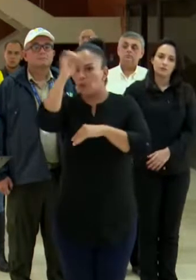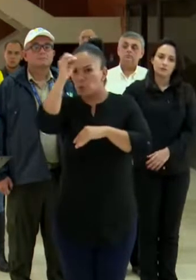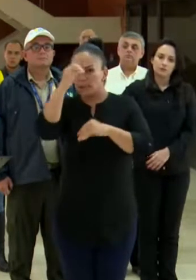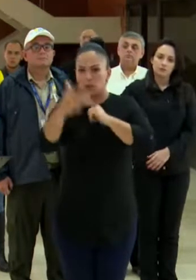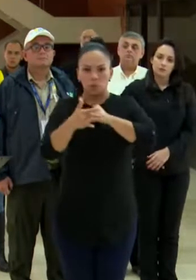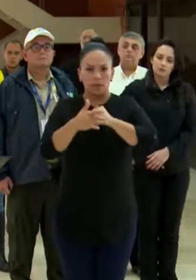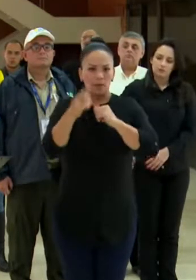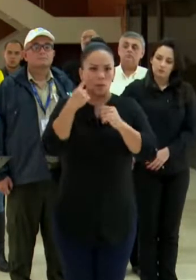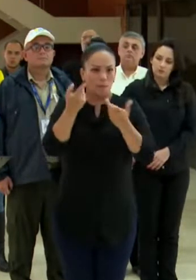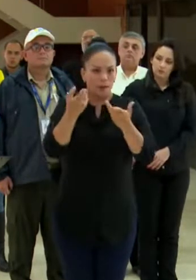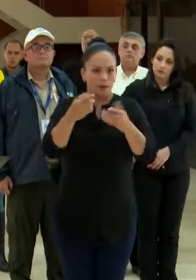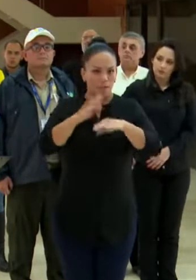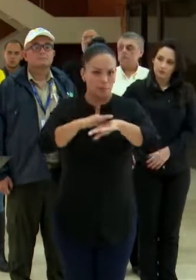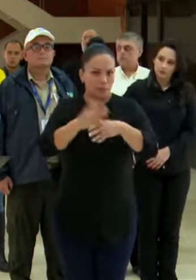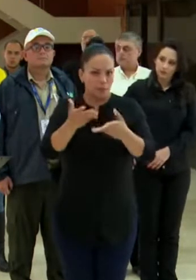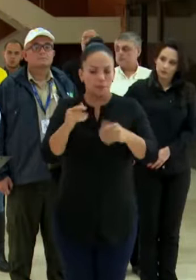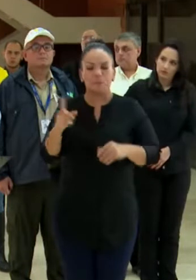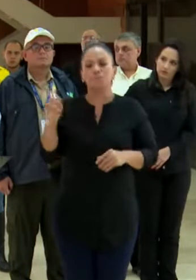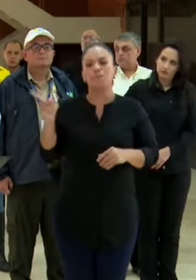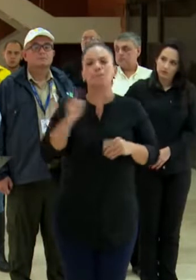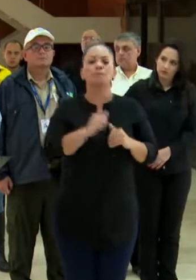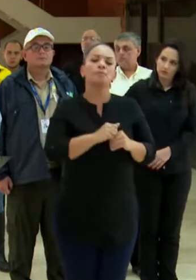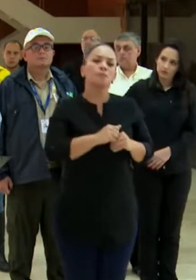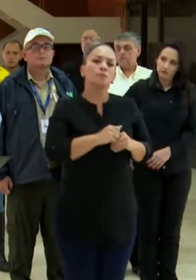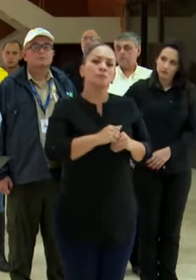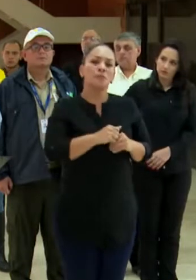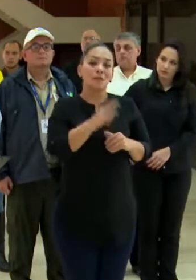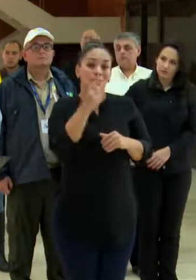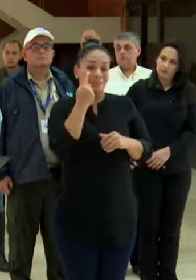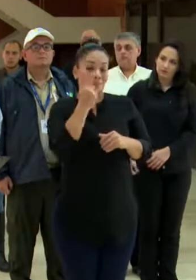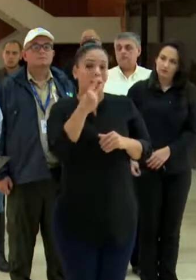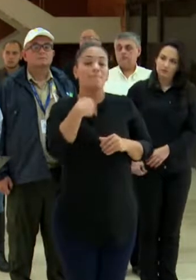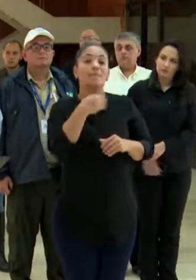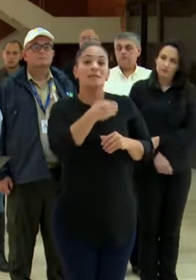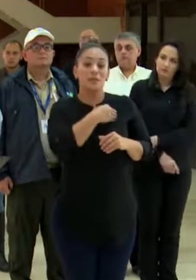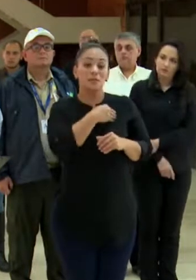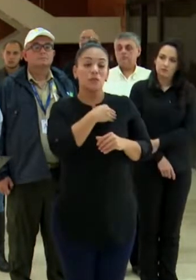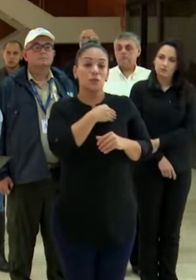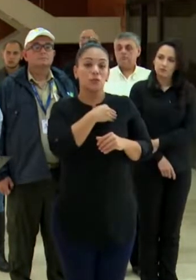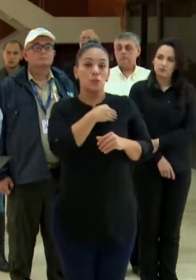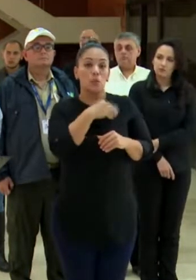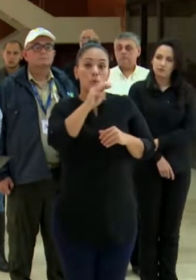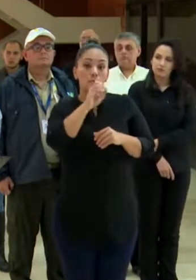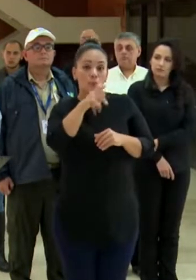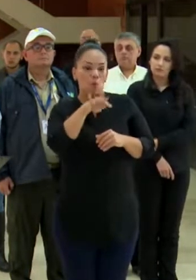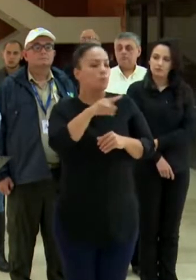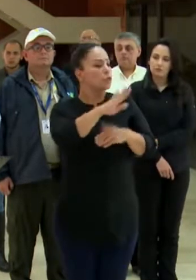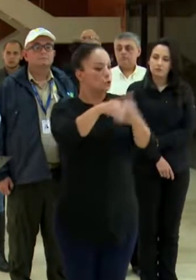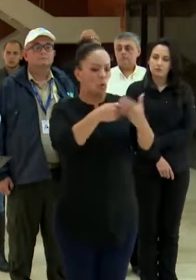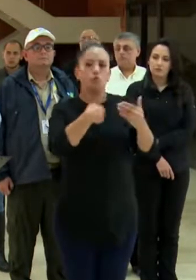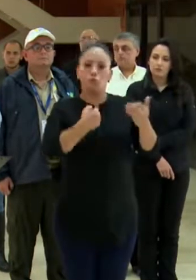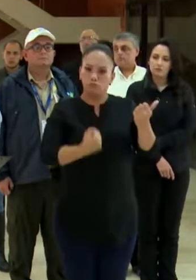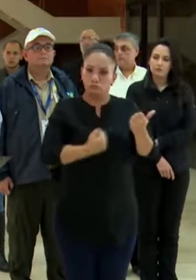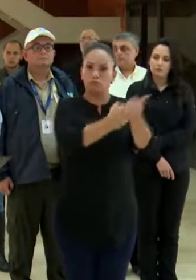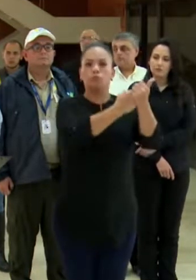hacerlo. Gracias. Don Alessandro, el ministro Amador tiene absolutamente todo mi respaldo.